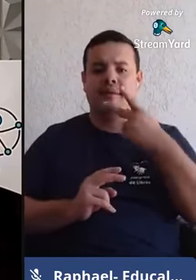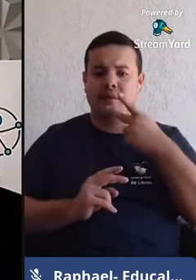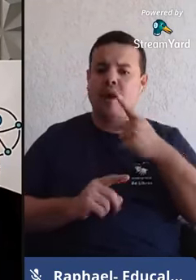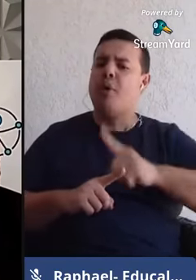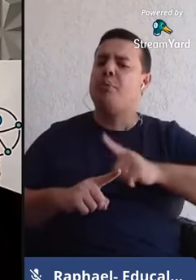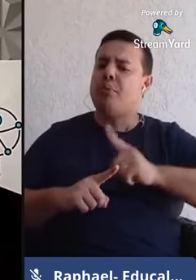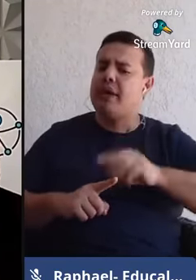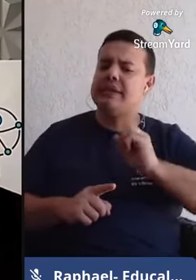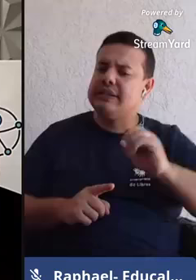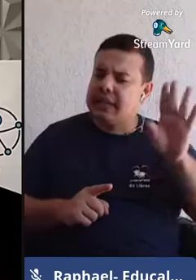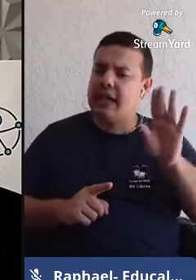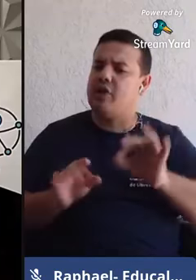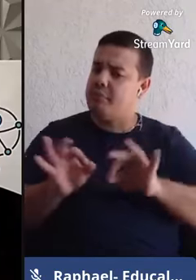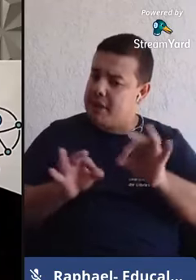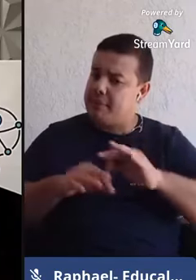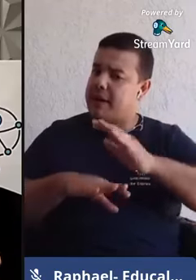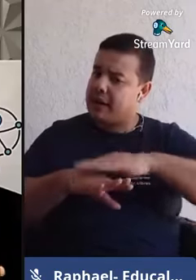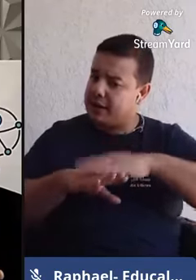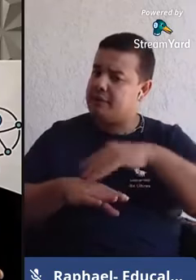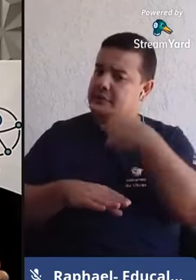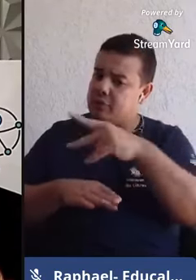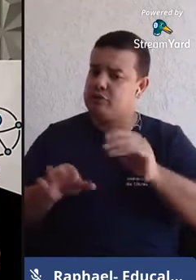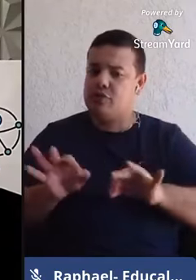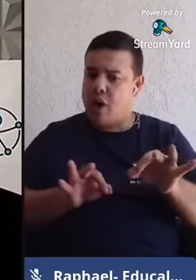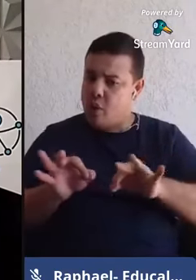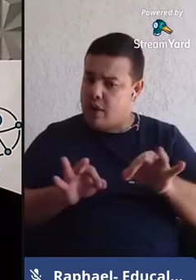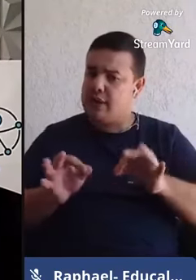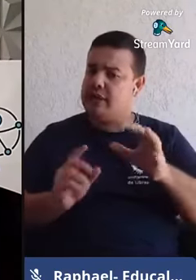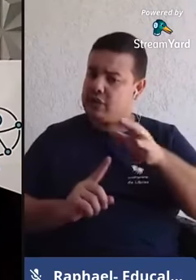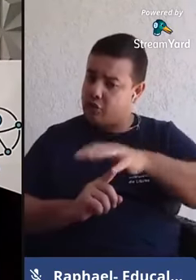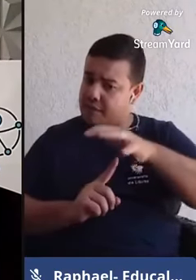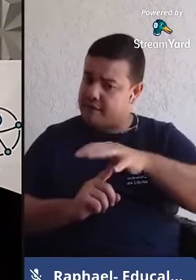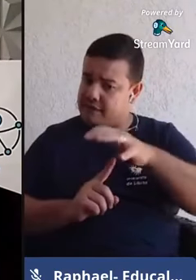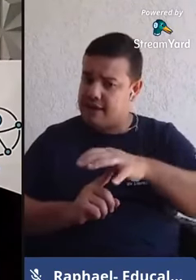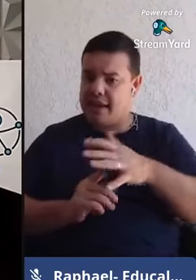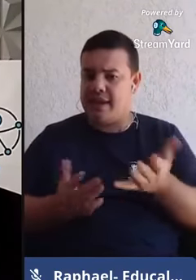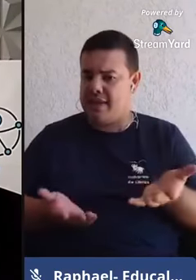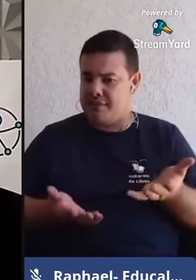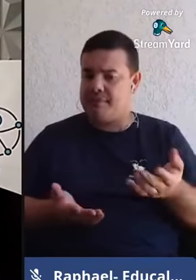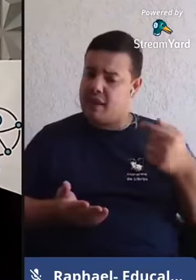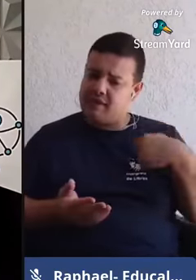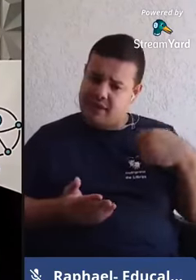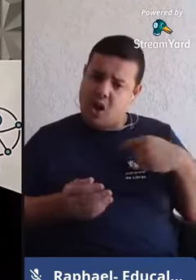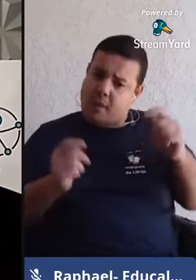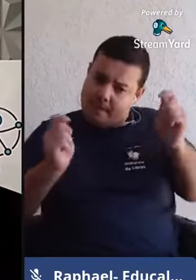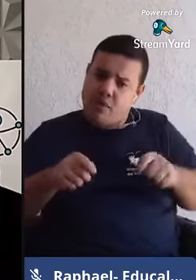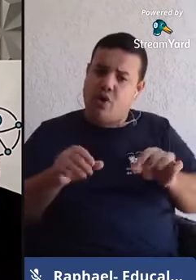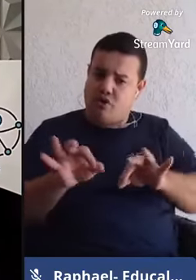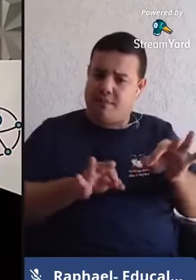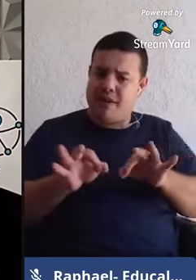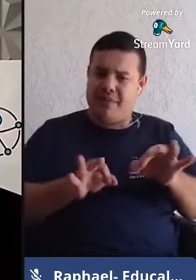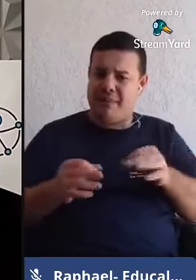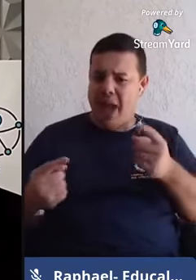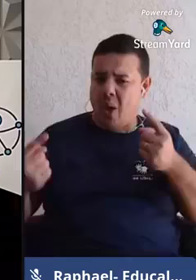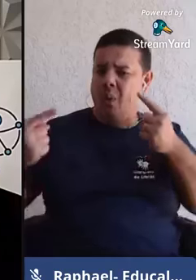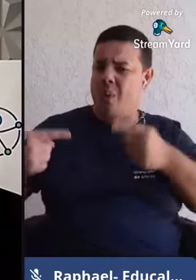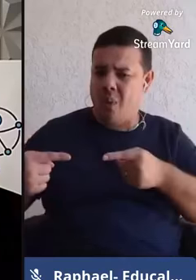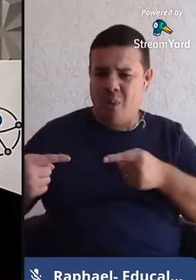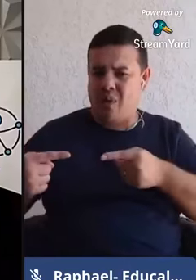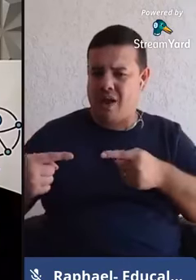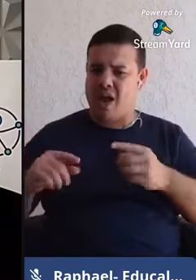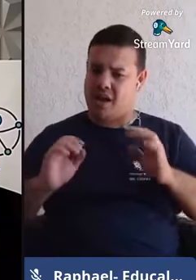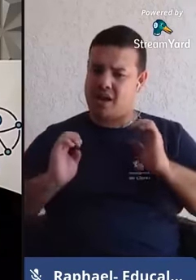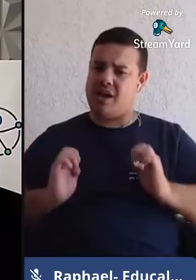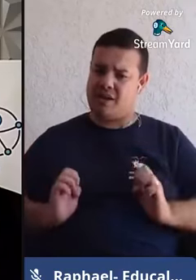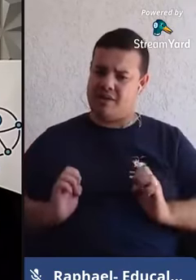saiu? Monta uma feira, monta uma feira. Eu falei, olha, eu posso até montar, mas não é ético eu montar um evento para concorrer com a Reatec, isso eu não quero fazer,